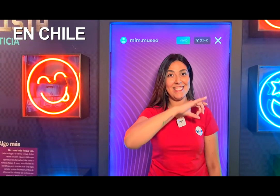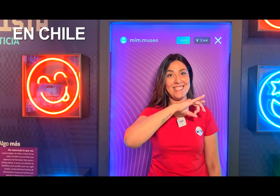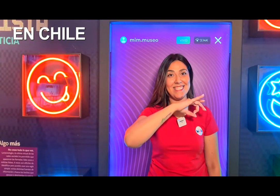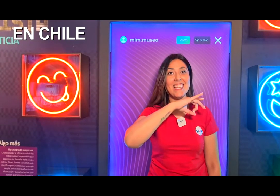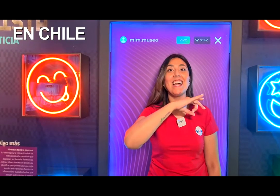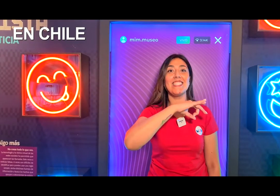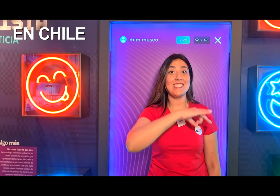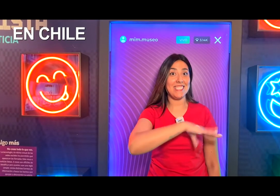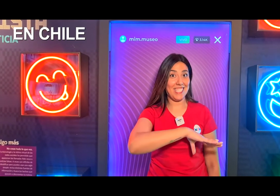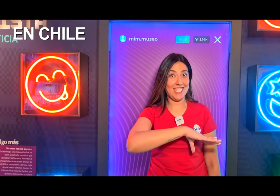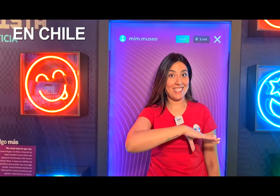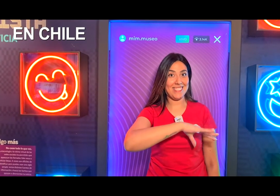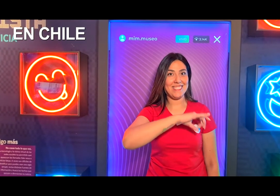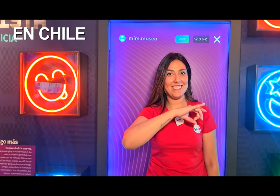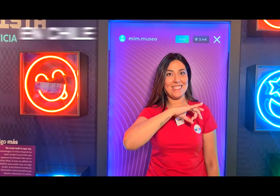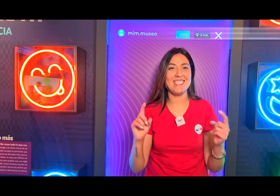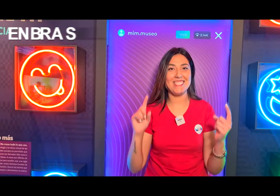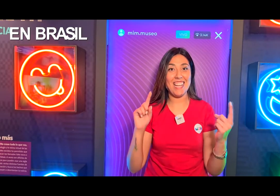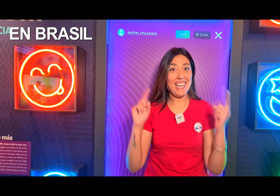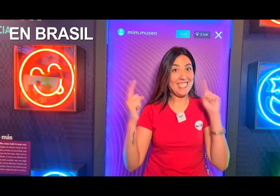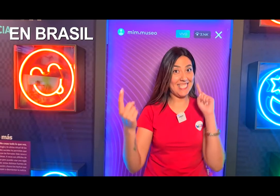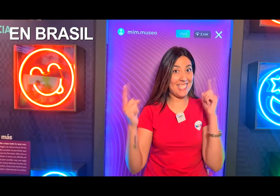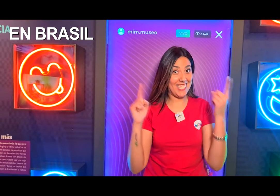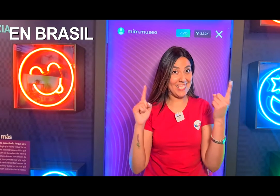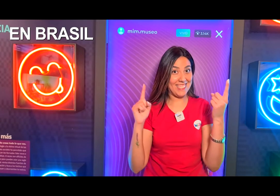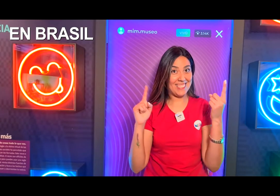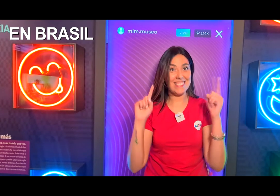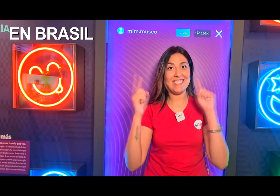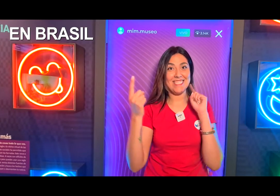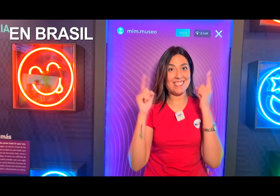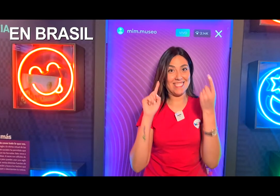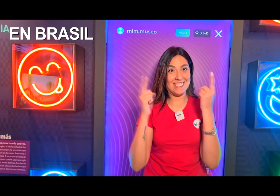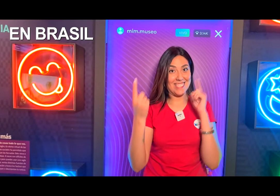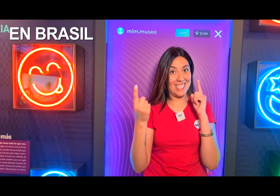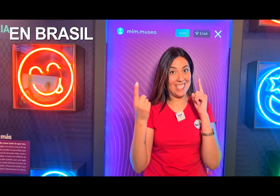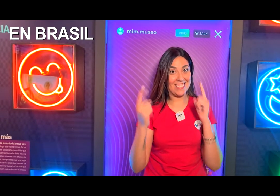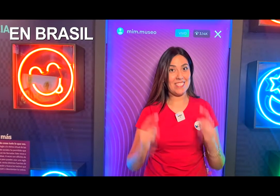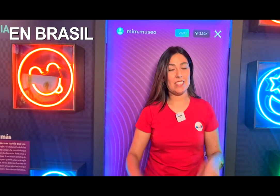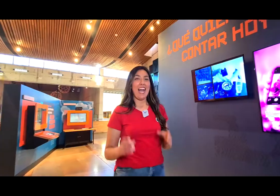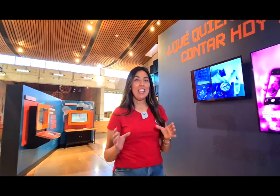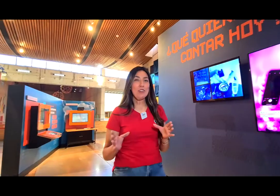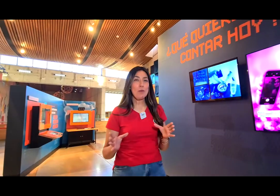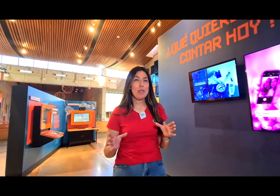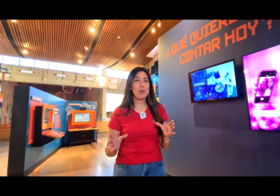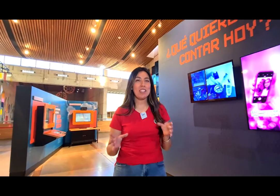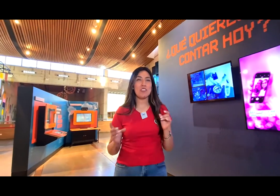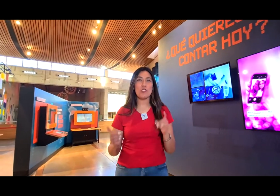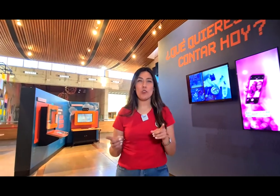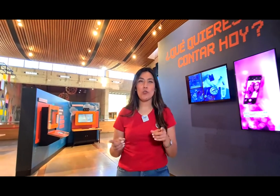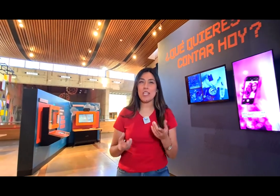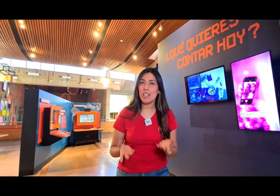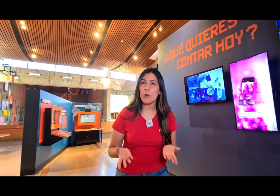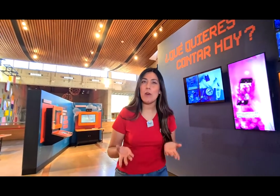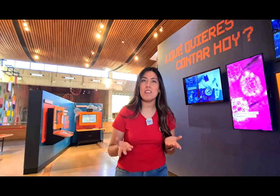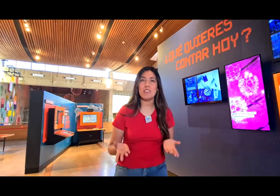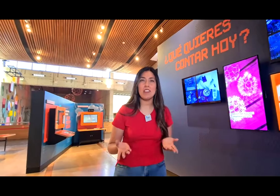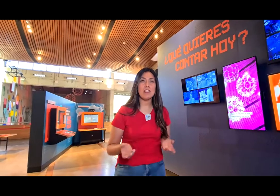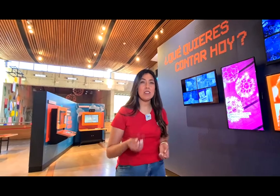Chile, Chile, Chile, Chile, Algo que me llamó la atención de la lengua de señas